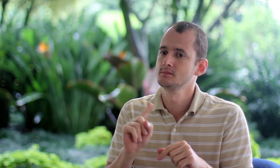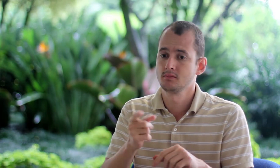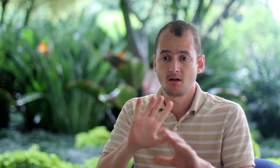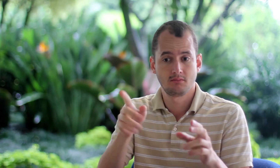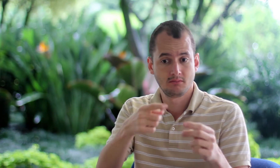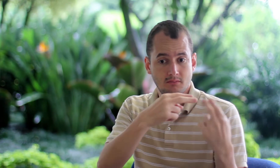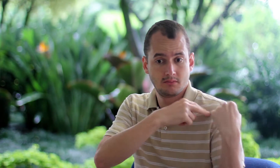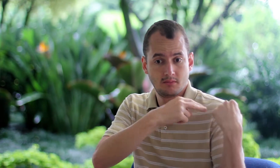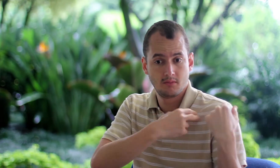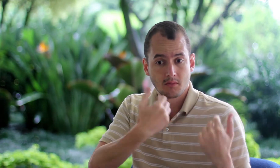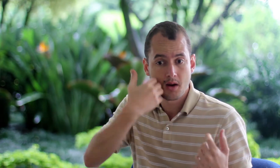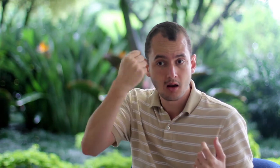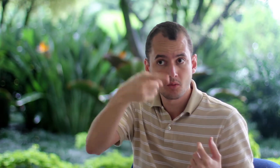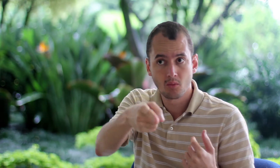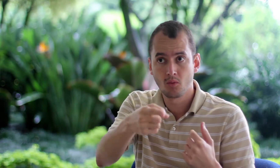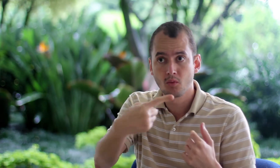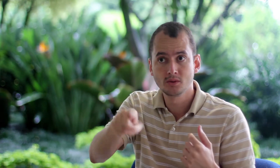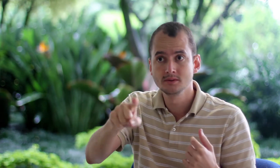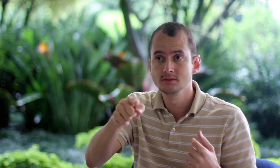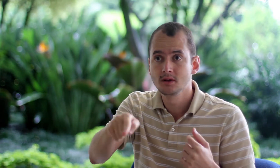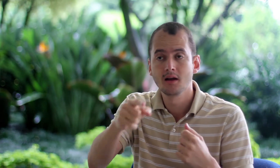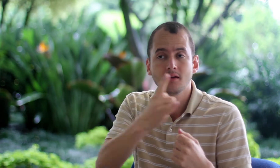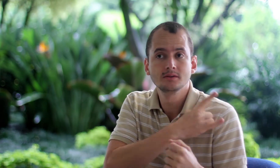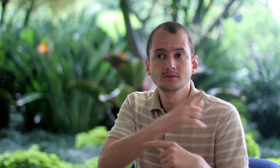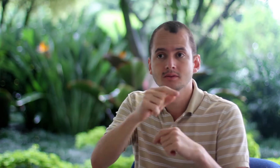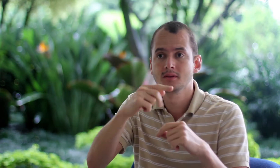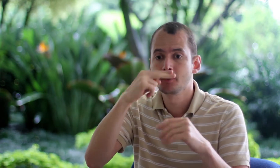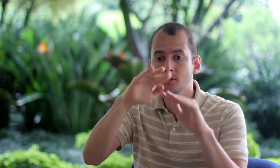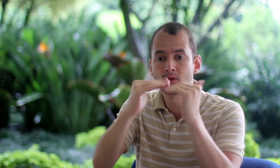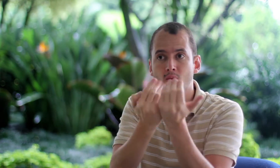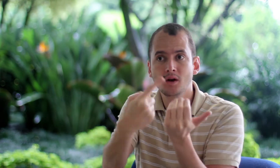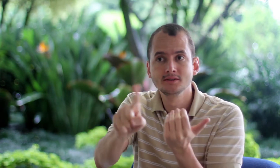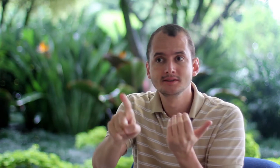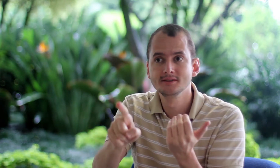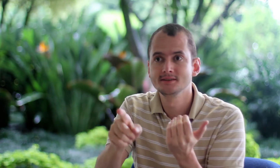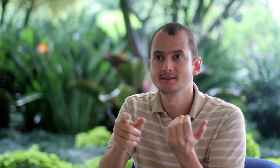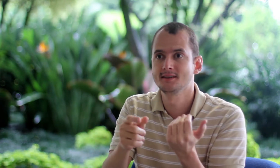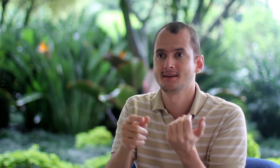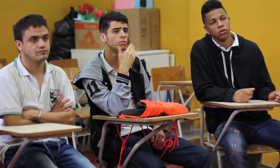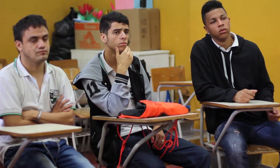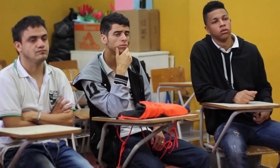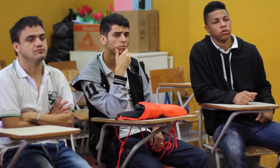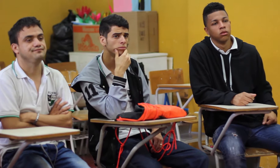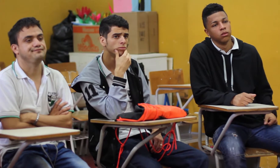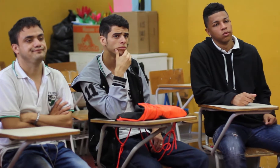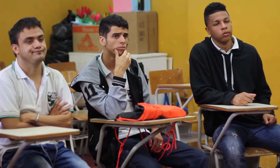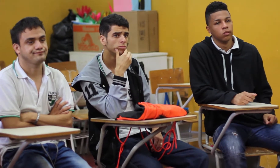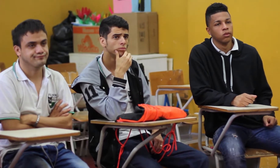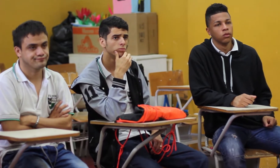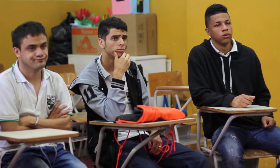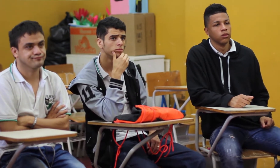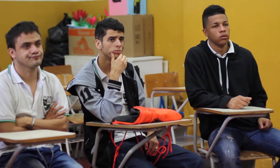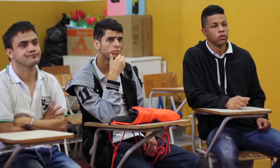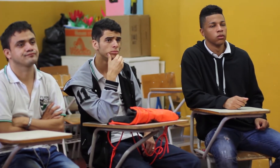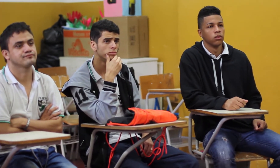ambientes académicos, y eso totalmente es diferente. Aquí me exigieron a madurar. Esto no es una guardería, esto no es para